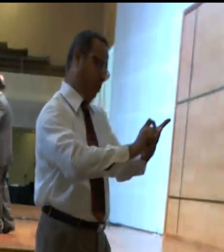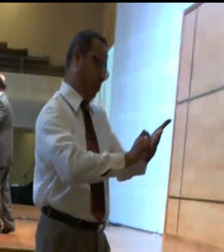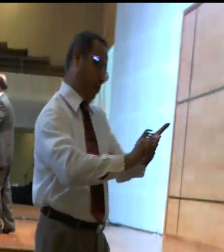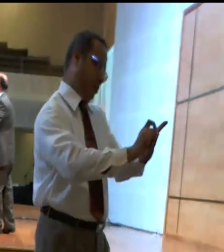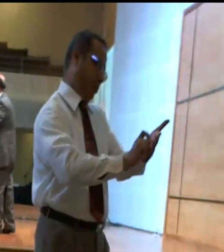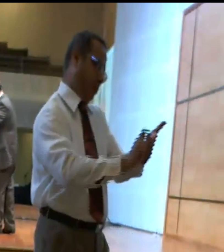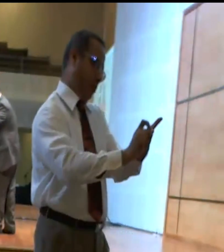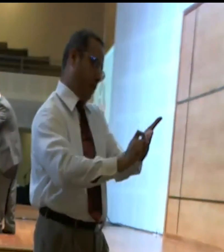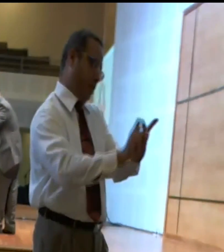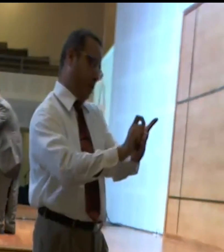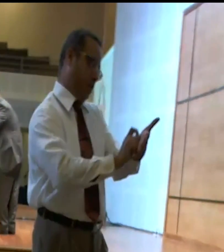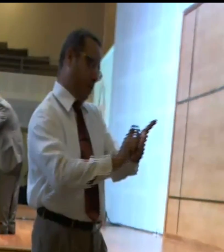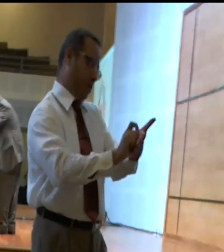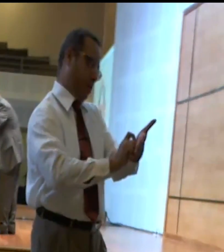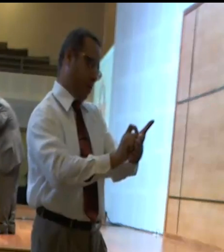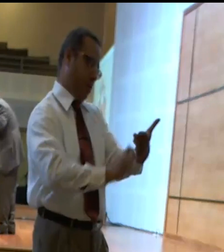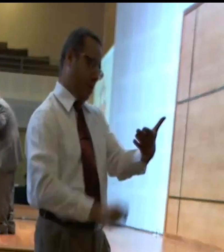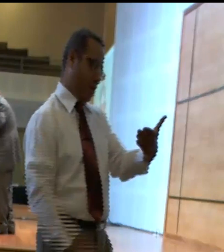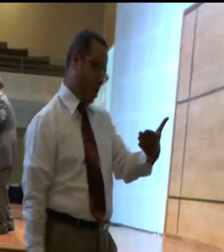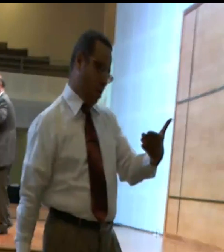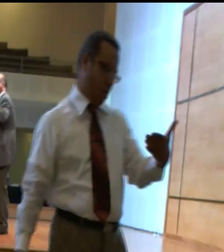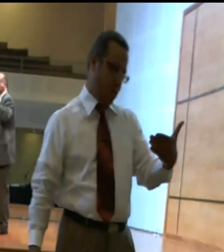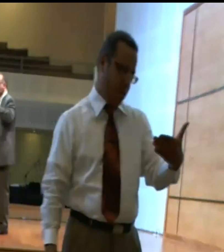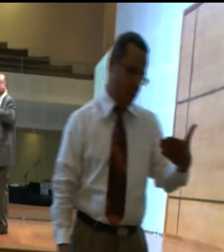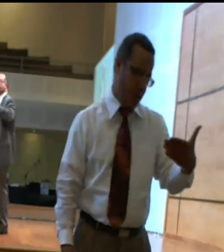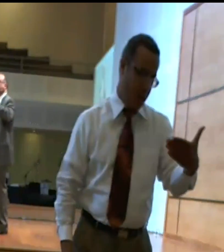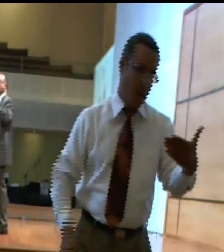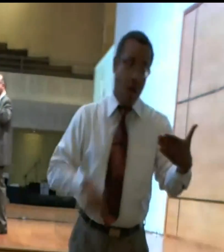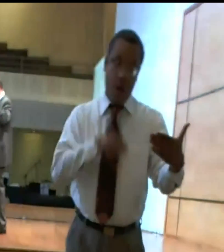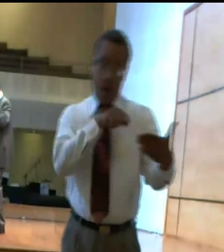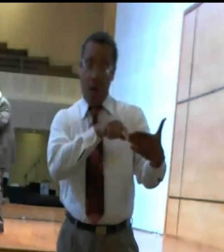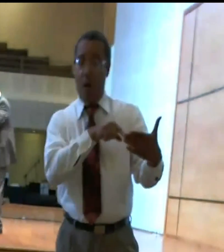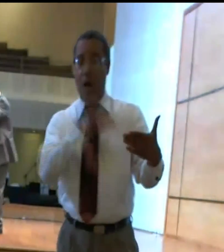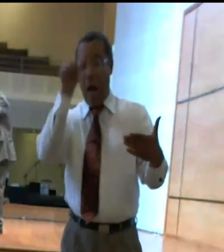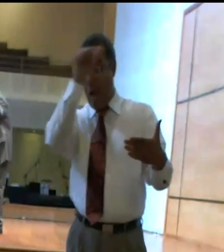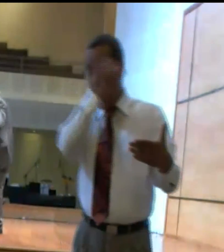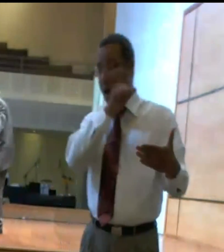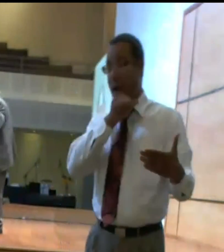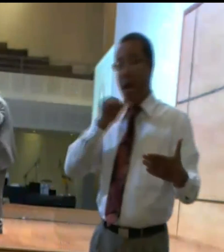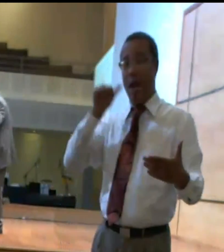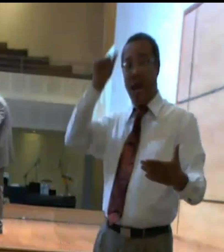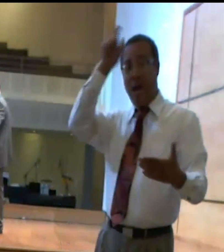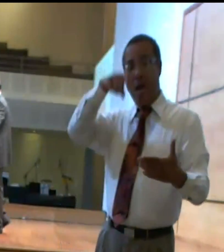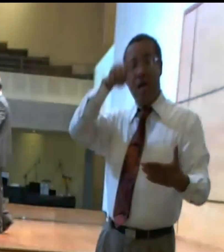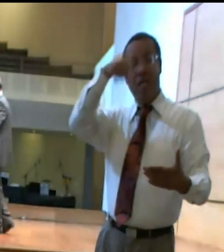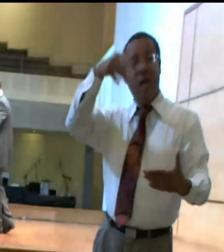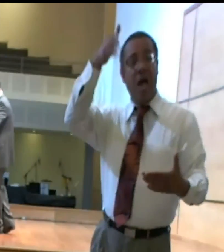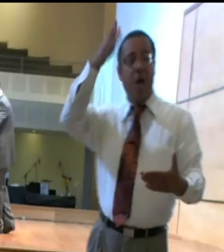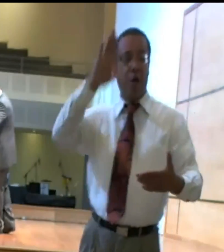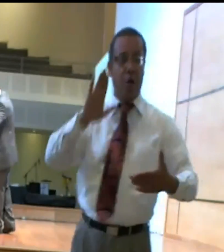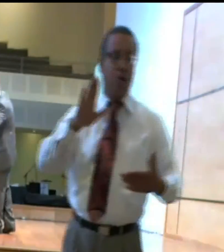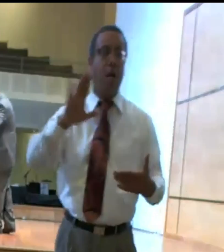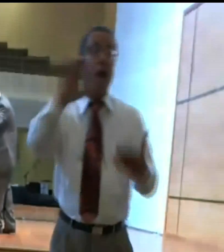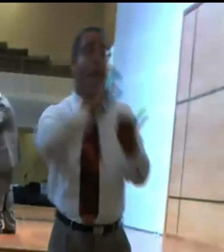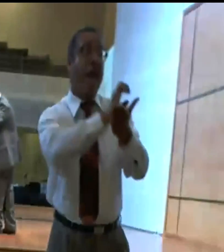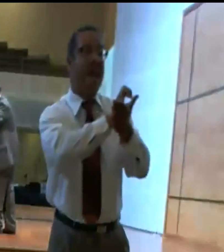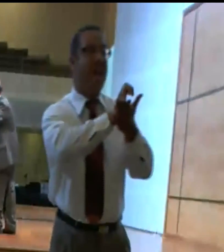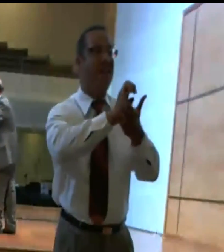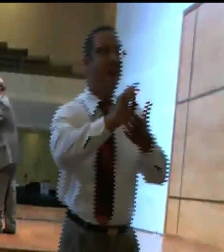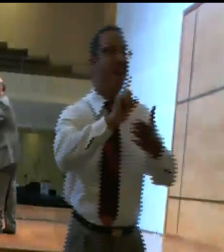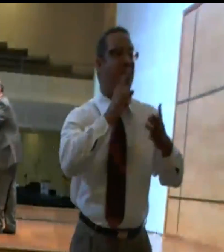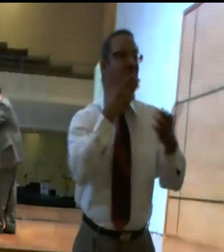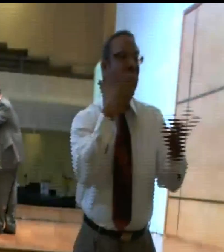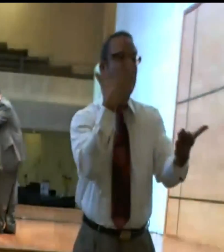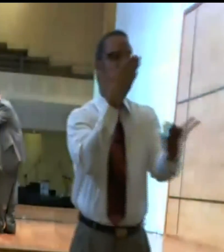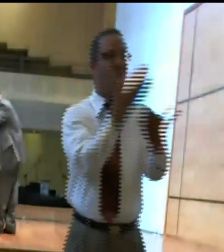que el cristianismo hace una diferencia tangible en las vidas de las personas que él conoció desde que era un niño en Malawi